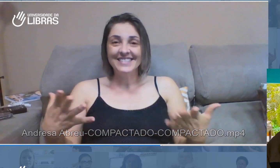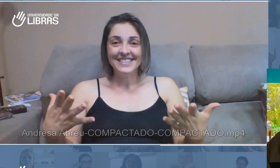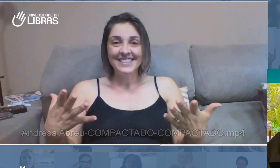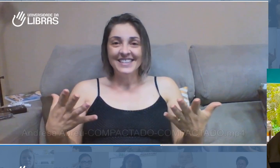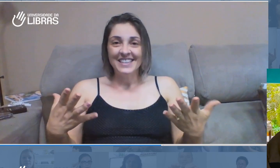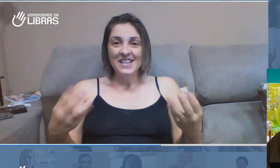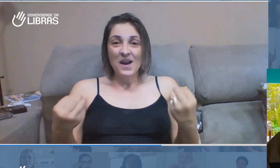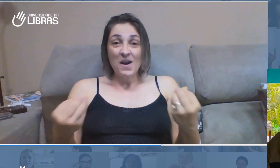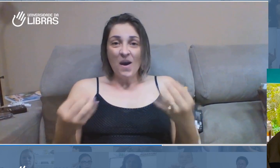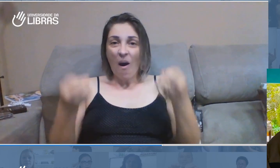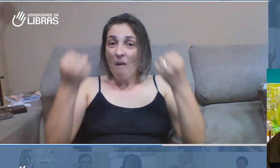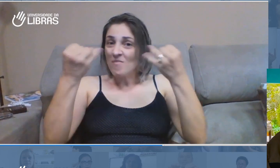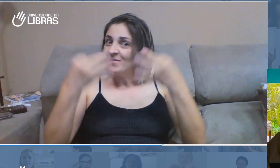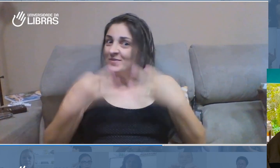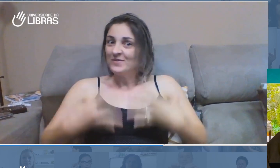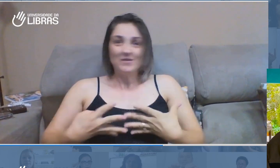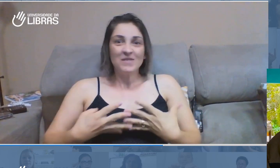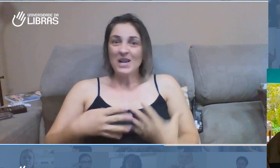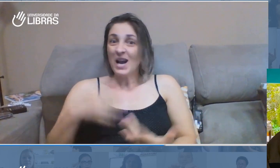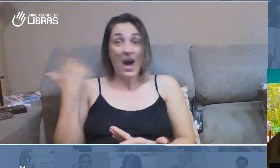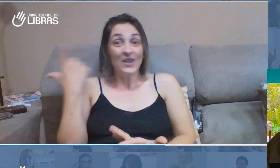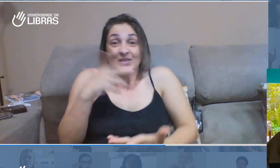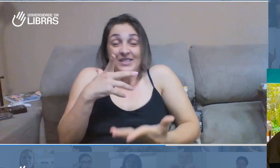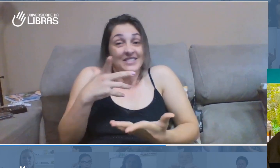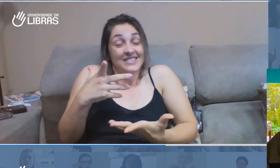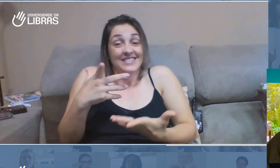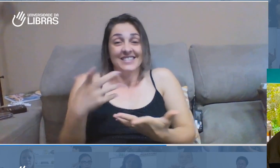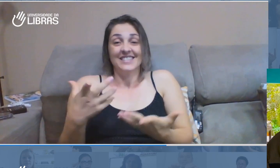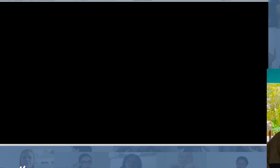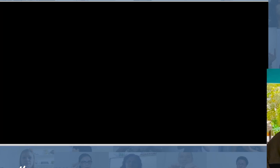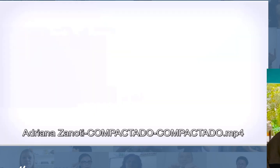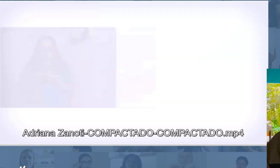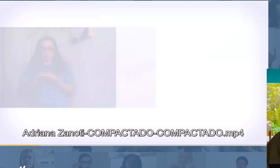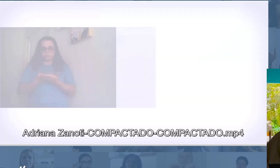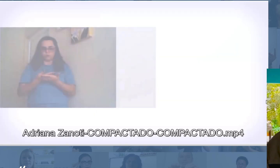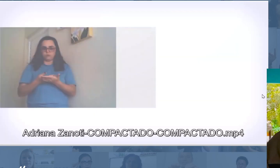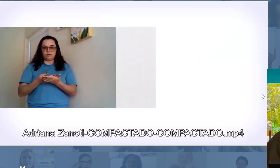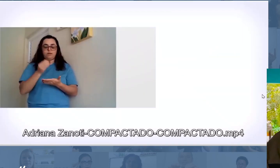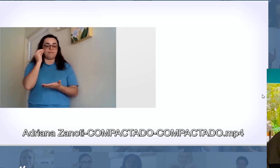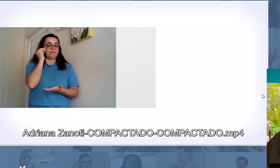Nossa, eu não sei nem como explicar. Eu sei que eu...